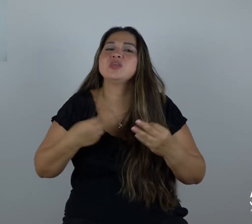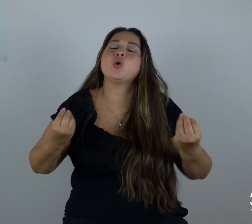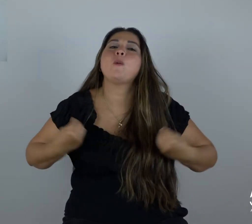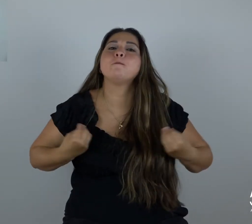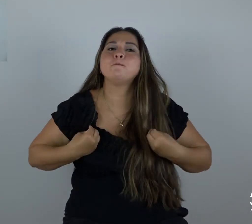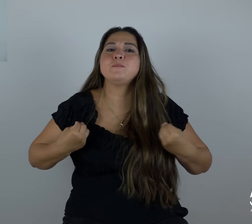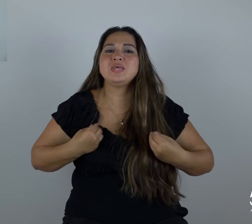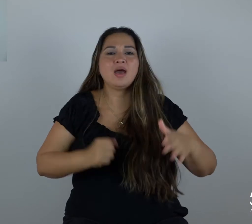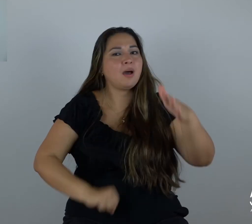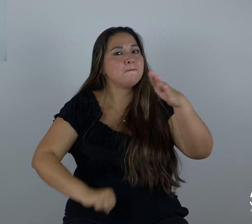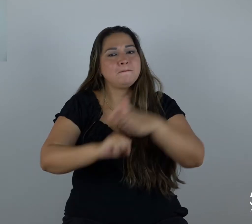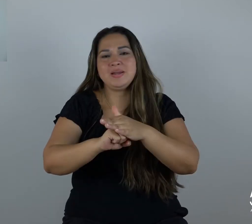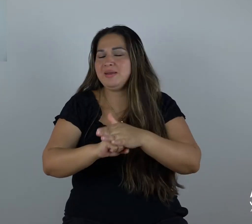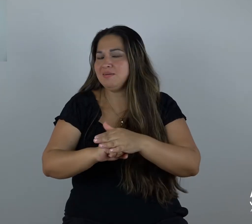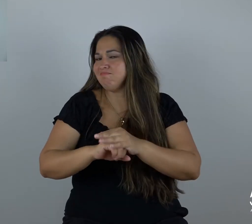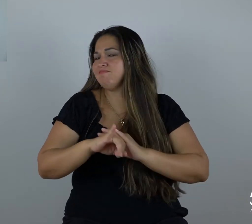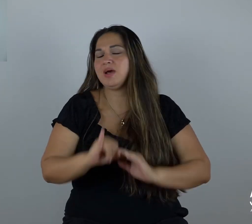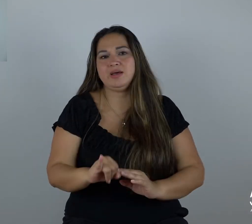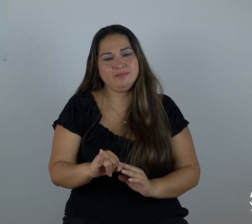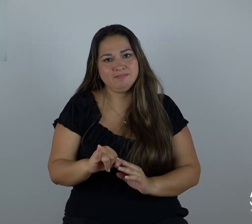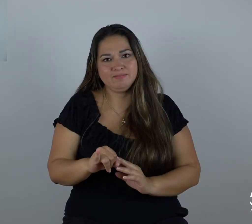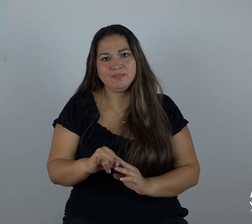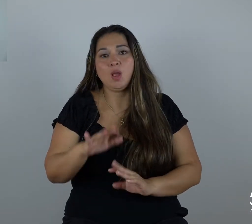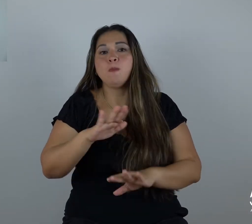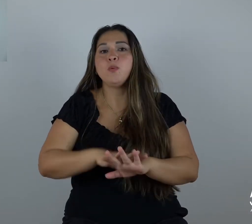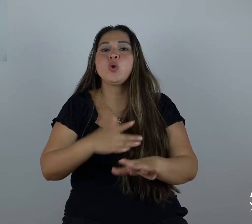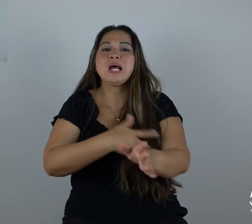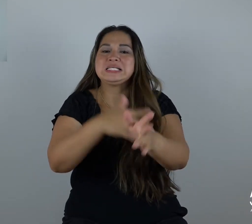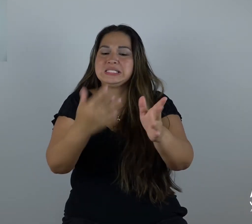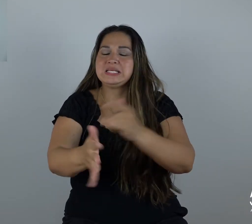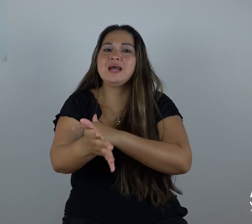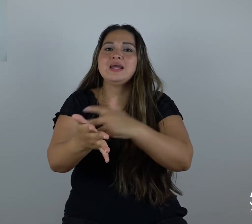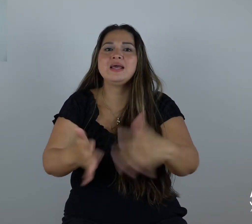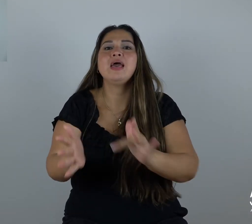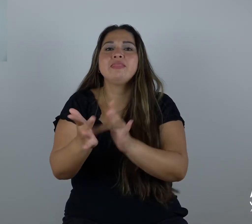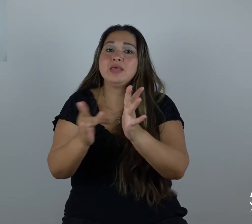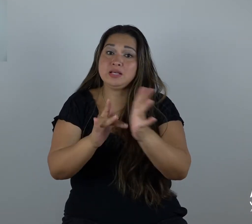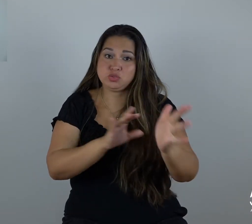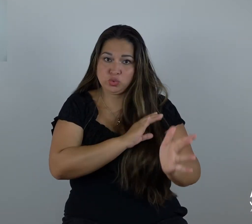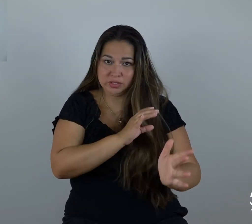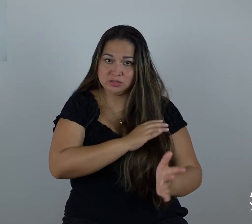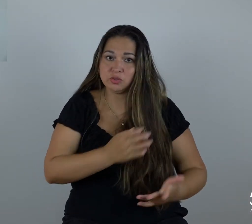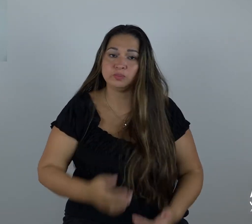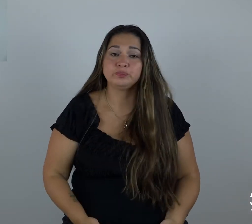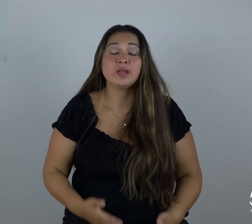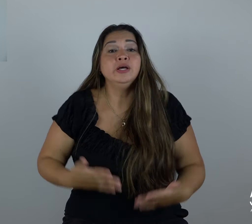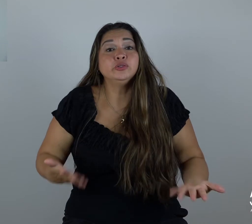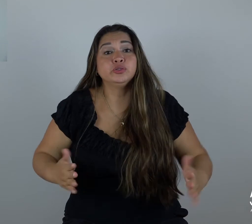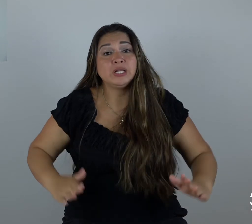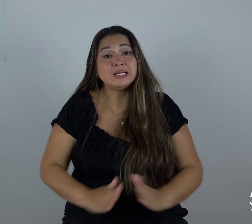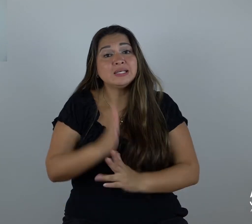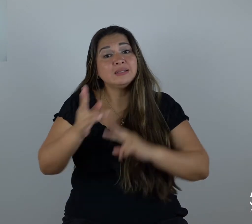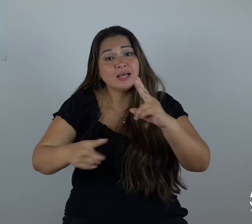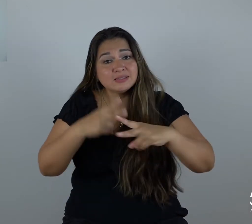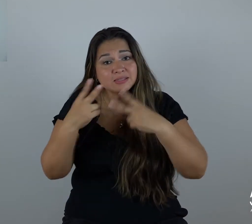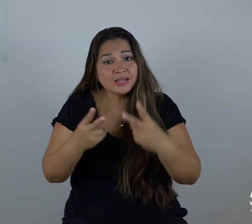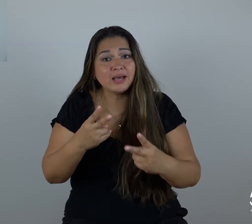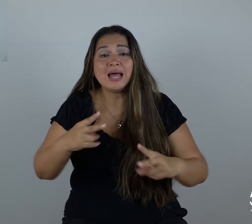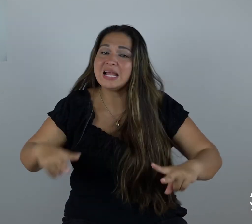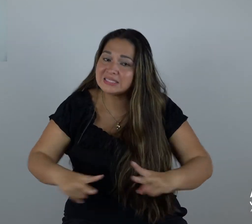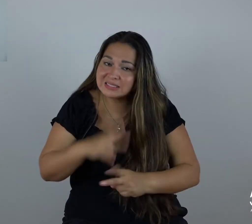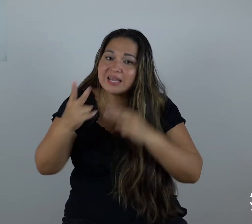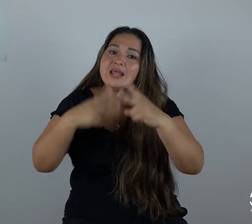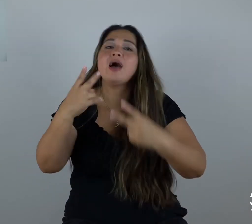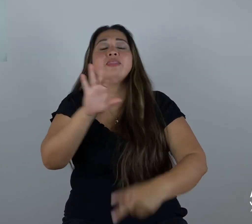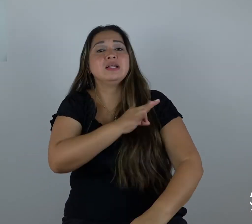tener vida y vida plena. Por eso, para mí, el tomar la cena del Señor es algo importante, es